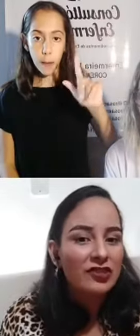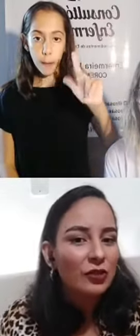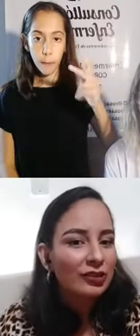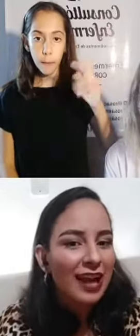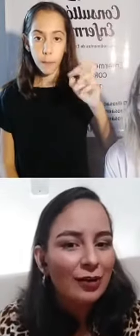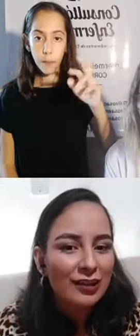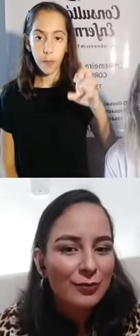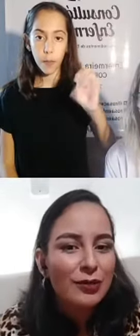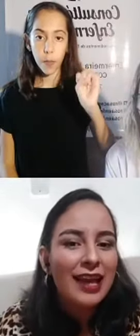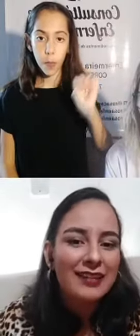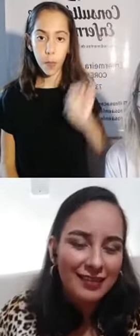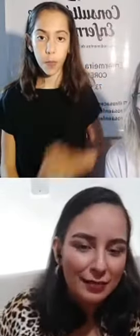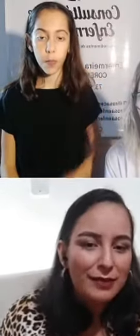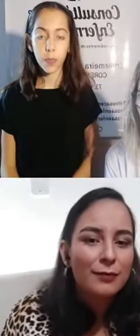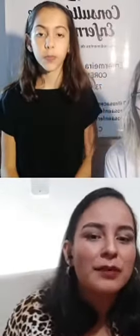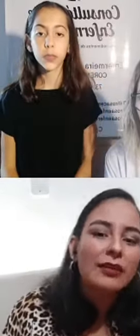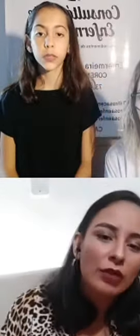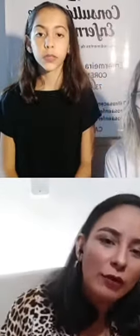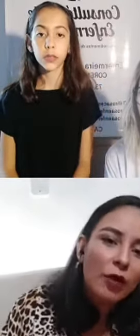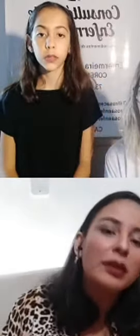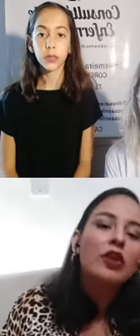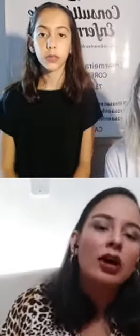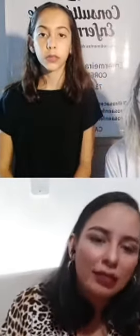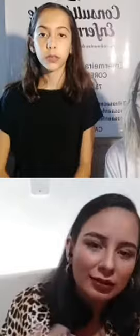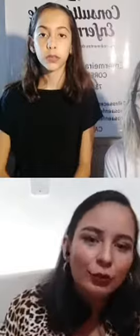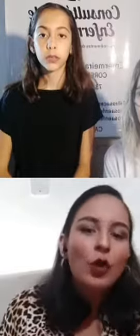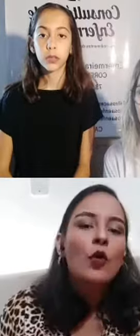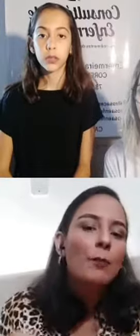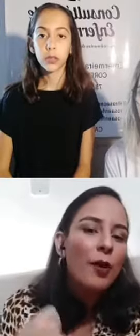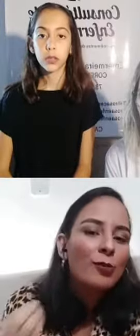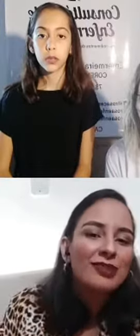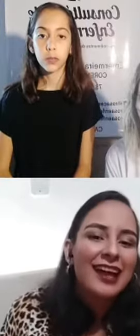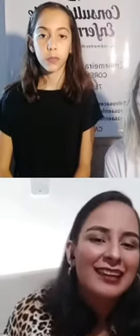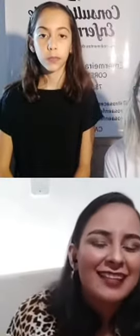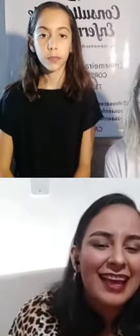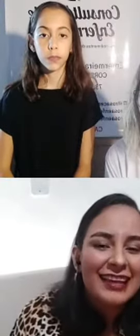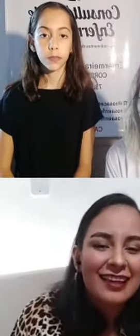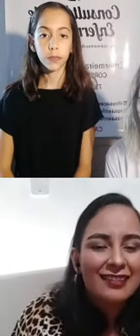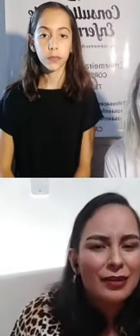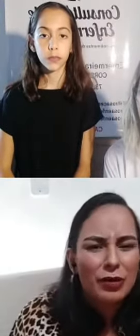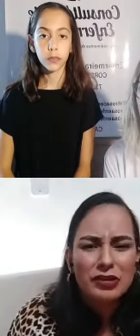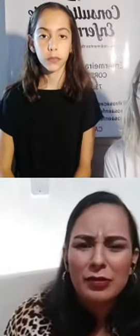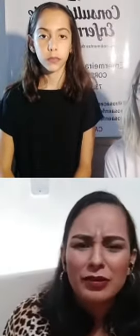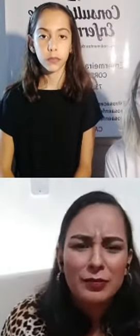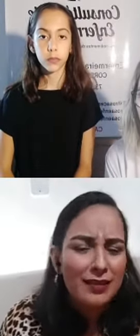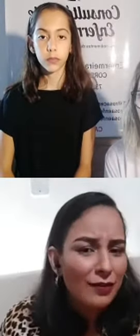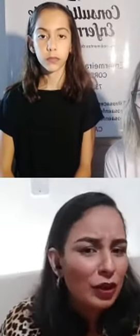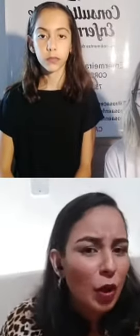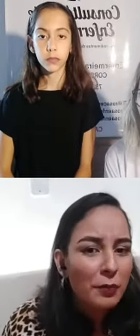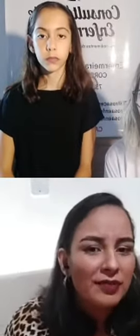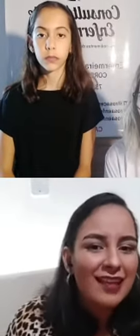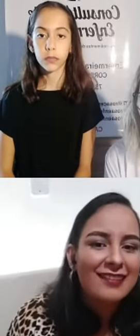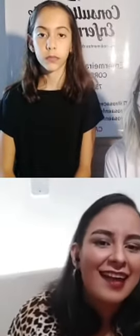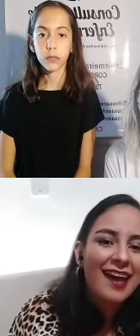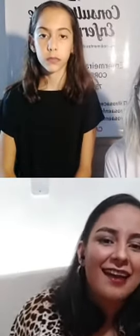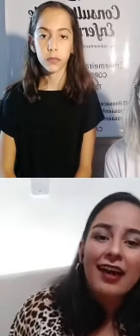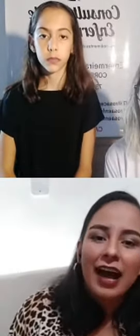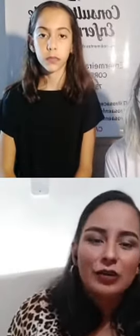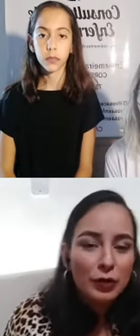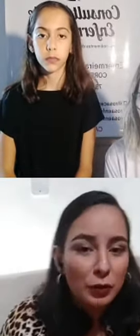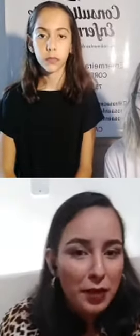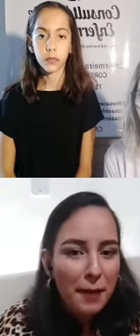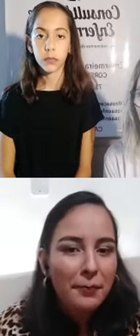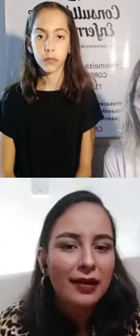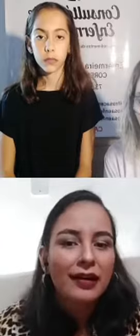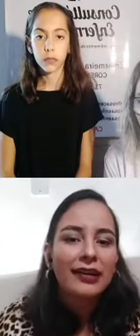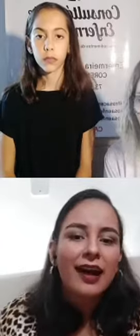oportunidade de encontrar outras mulheres que me inspiram e eu vou me tornando um pouco delas, né? E assim, eu tenho uma admiração enorme por Zezé,